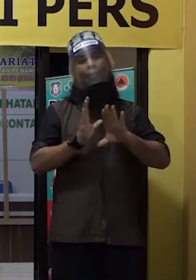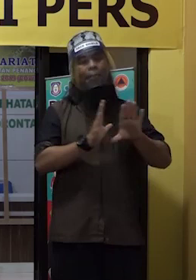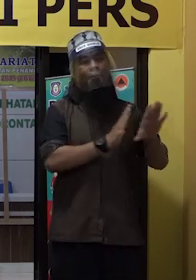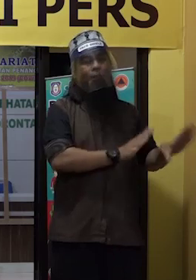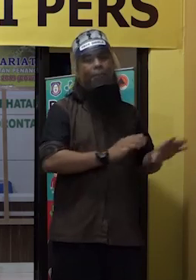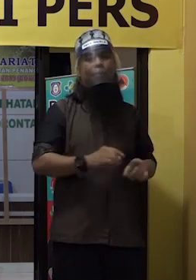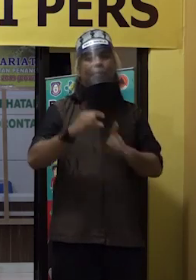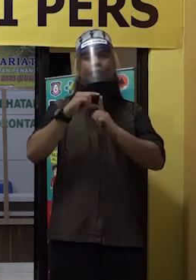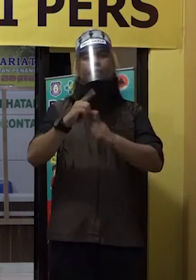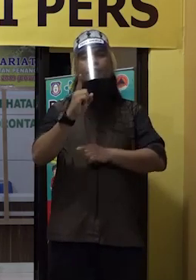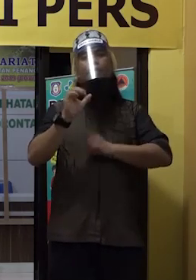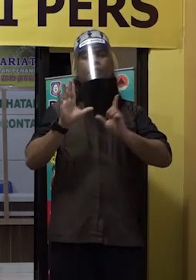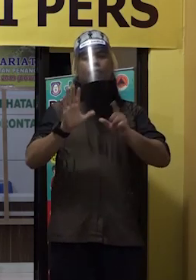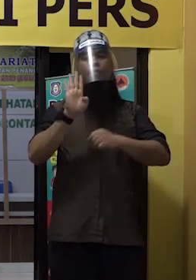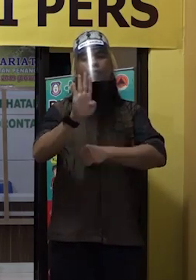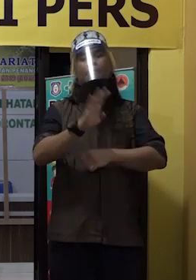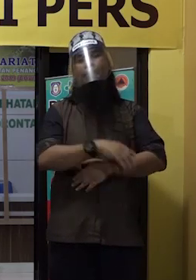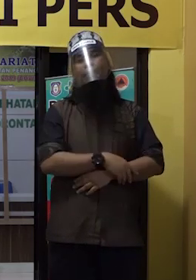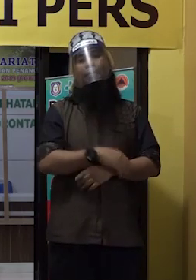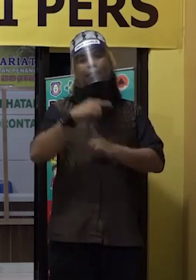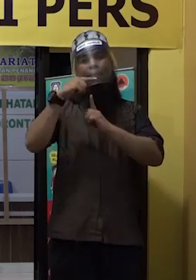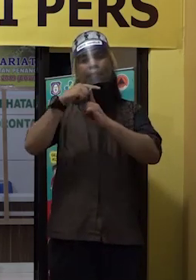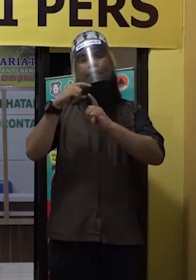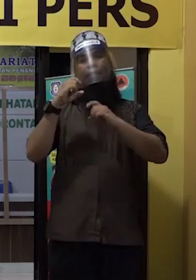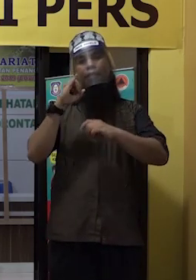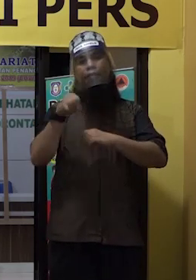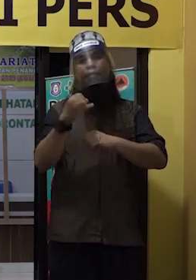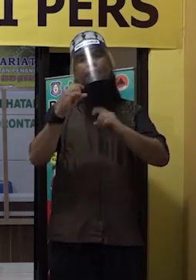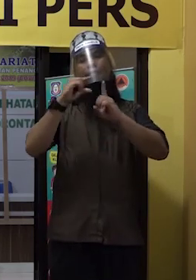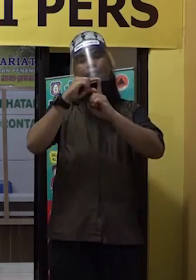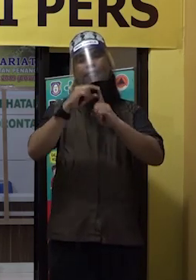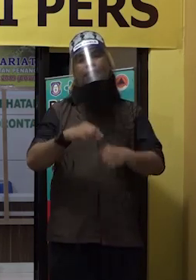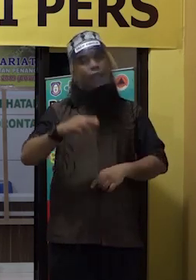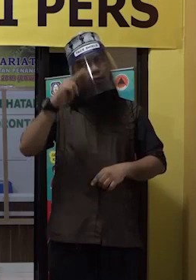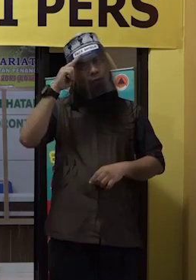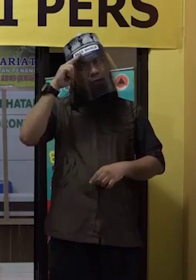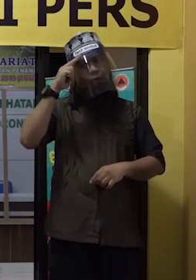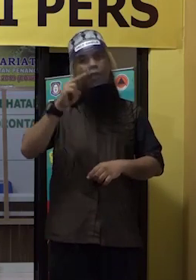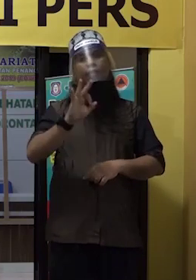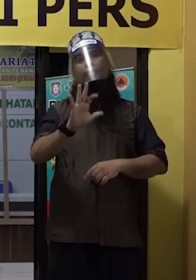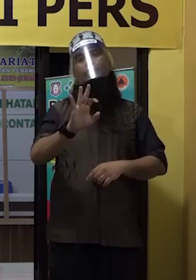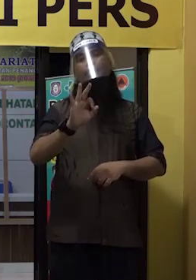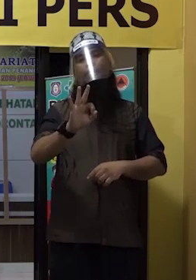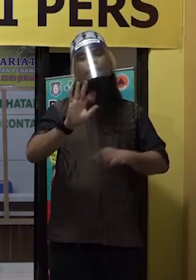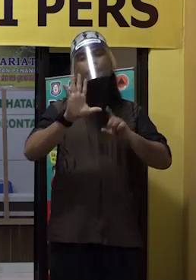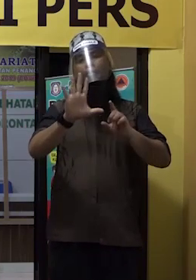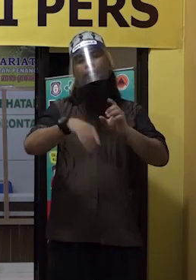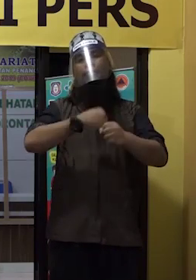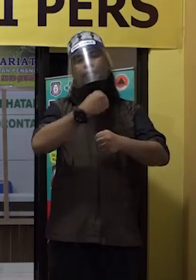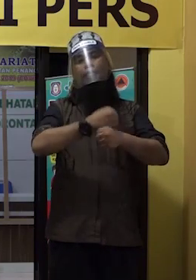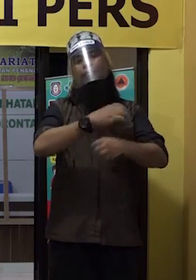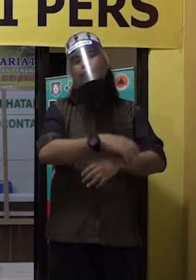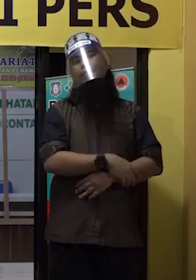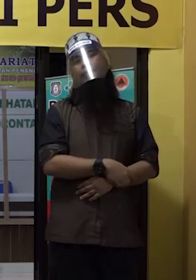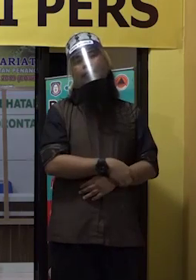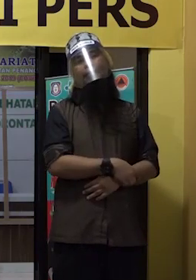pasien 174 atau TJP, laki-laki 35 tahun. Hasil swab